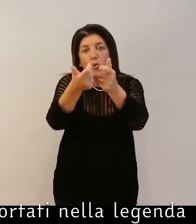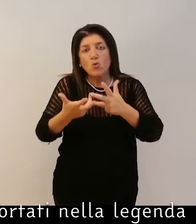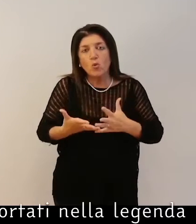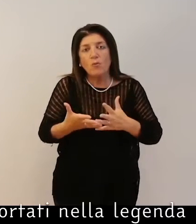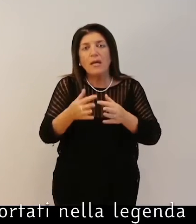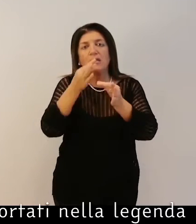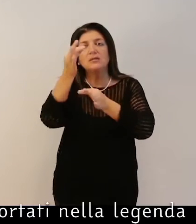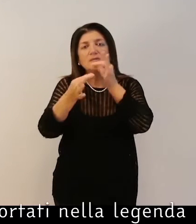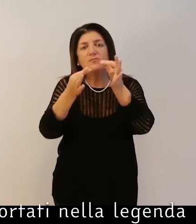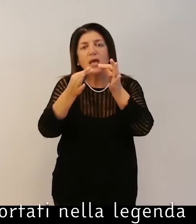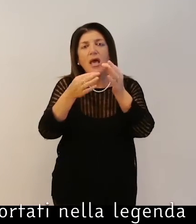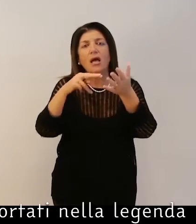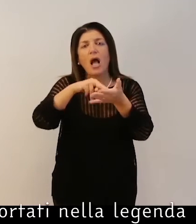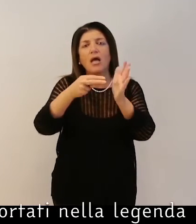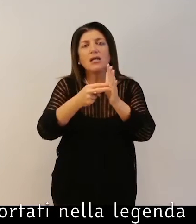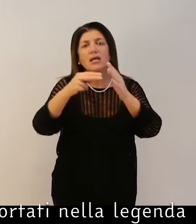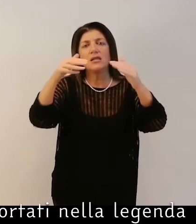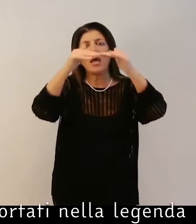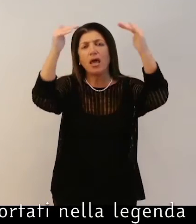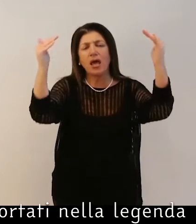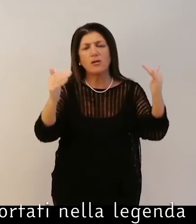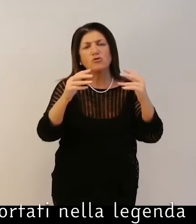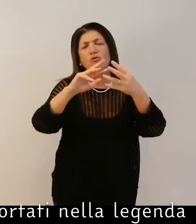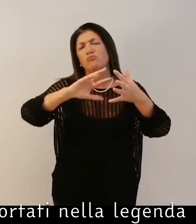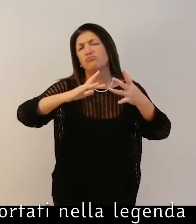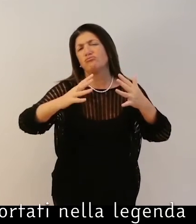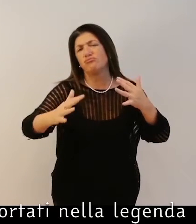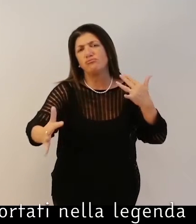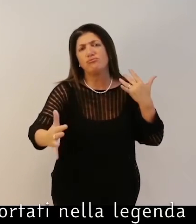architettonici riportati nella leggenda, in alto a destra.